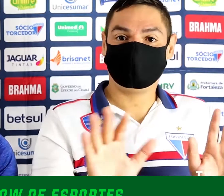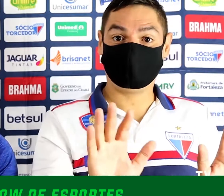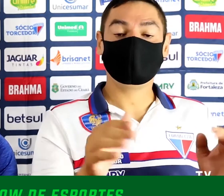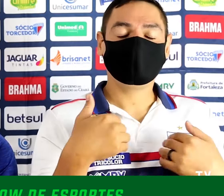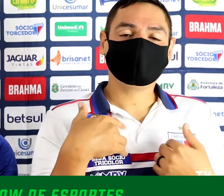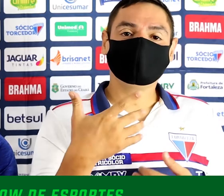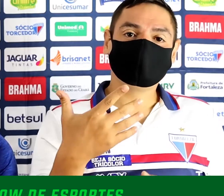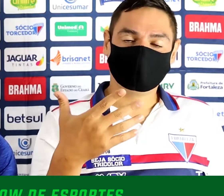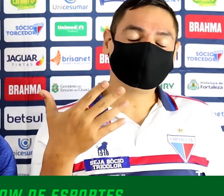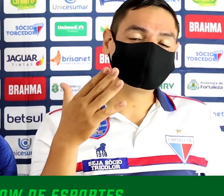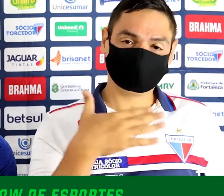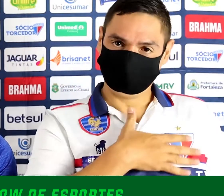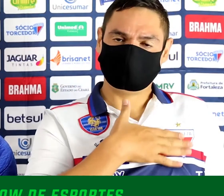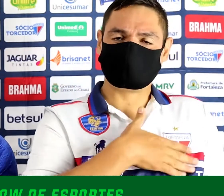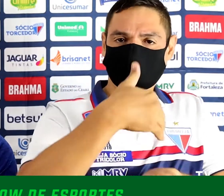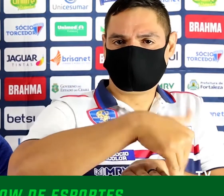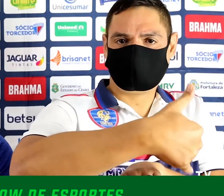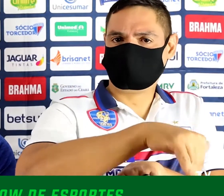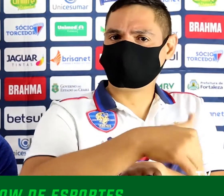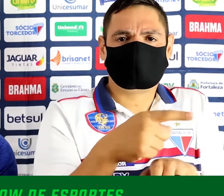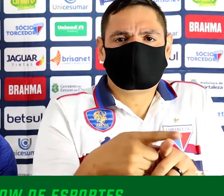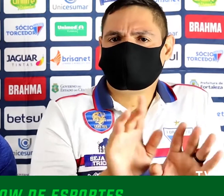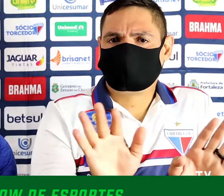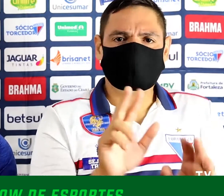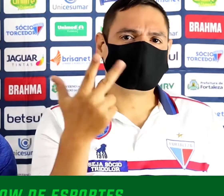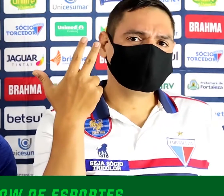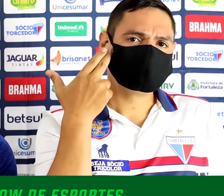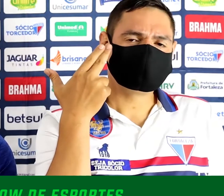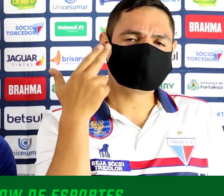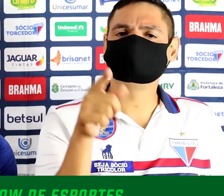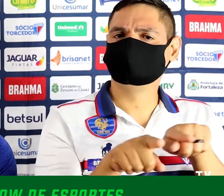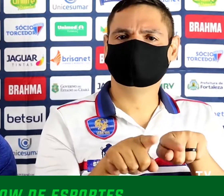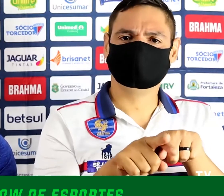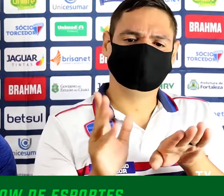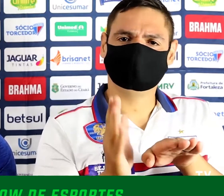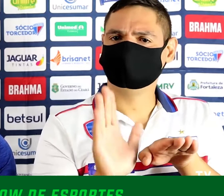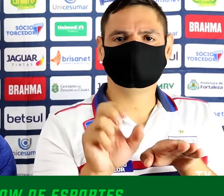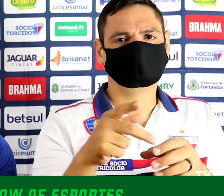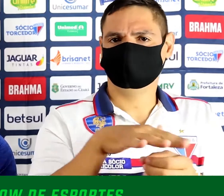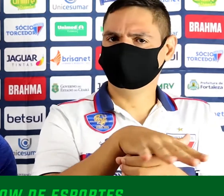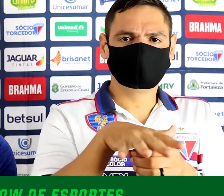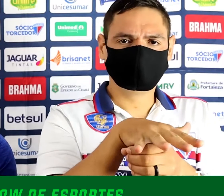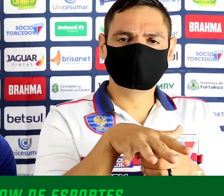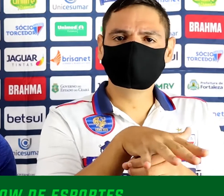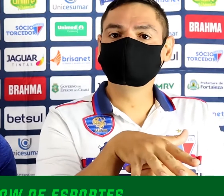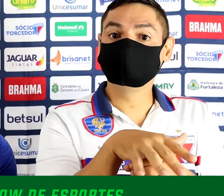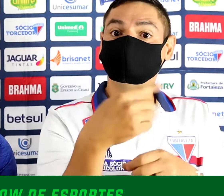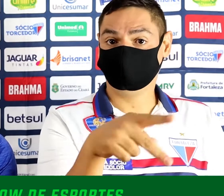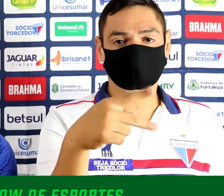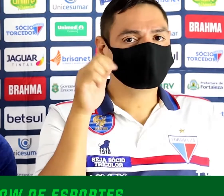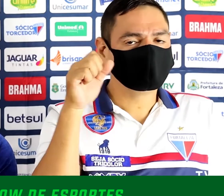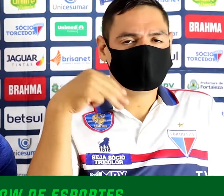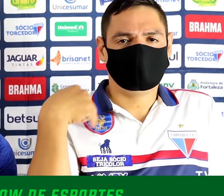pouco mais à vontade do lado esquerdo, mas isso não interfere em nada, eu jogando também pela direita ou pelo meio, mas isso aí é com o